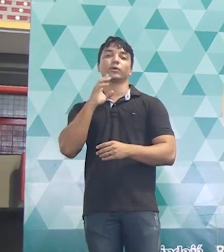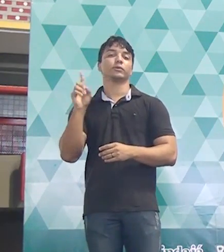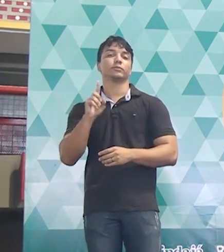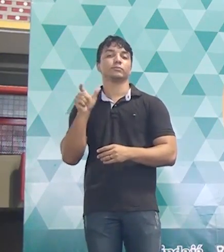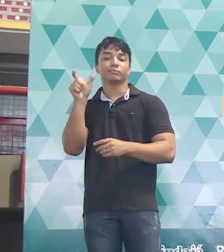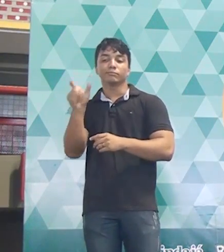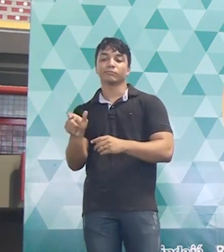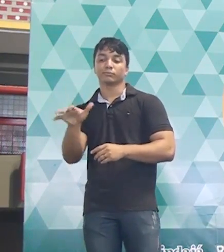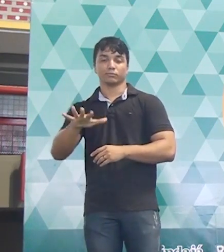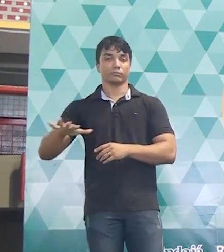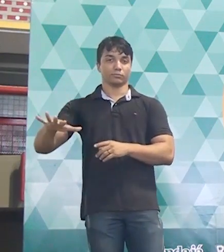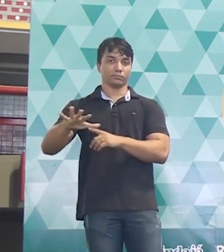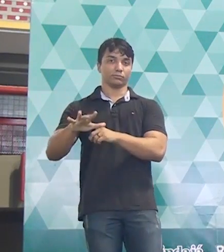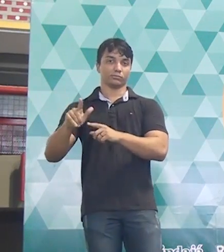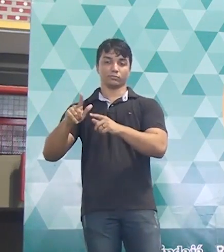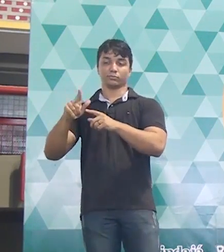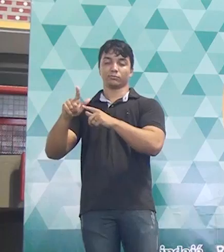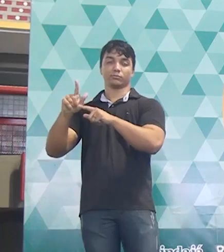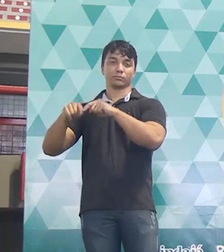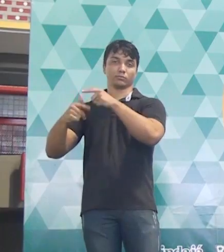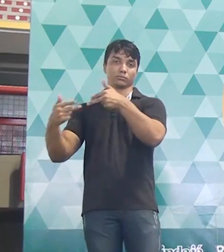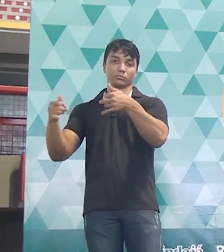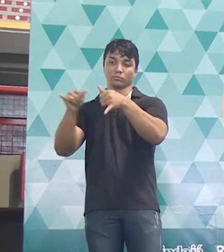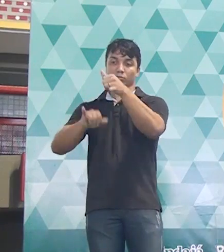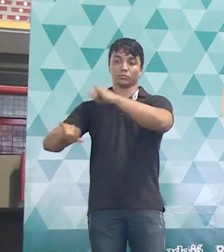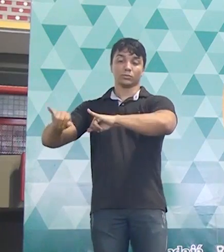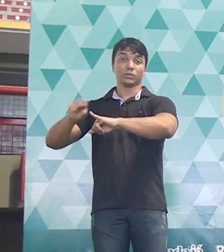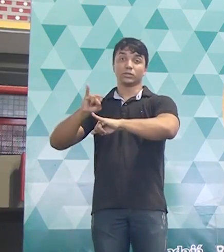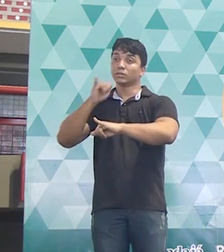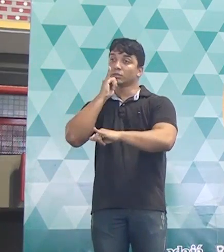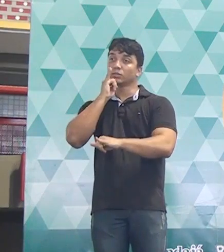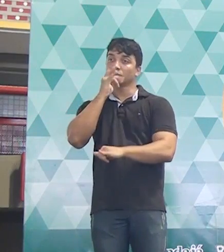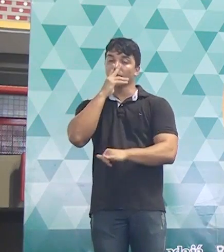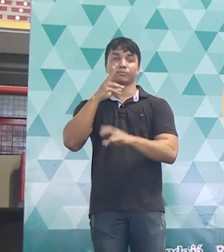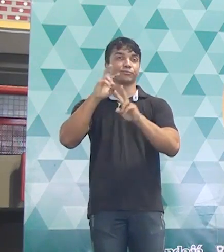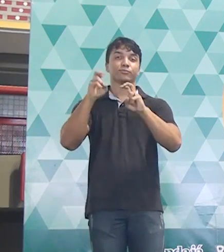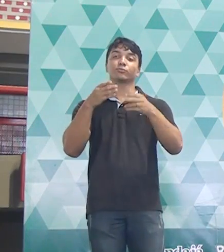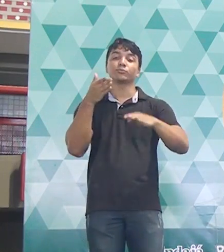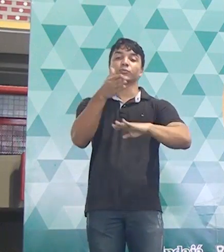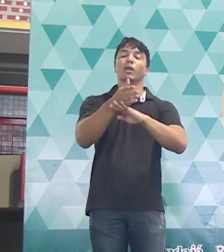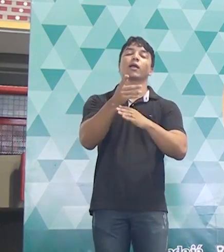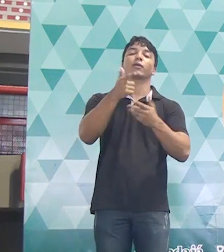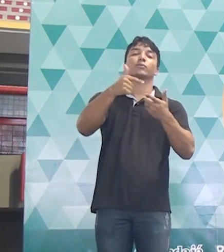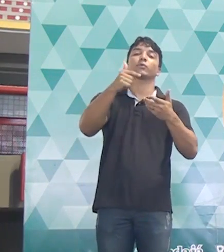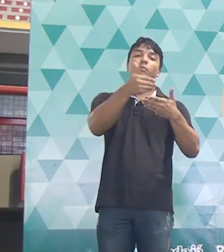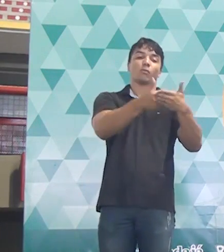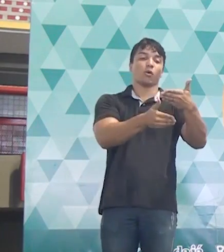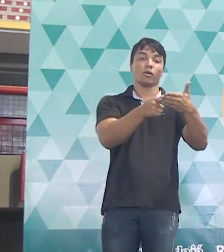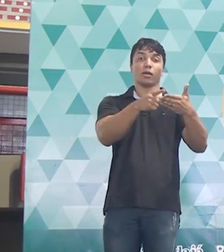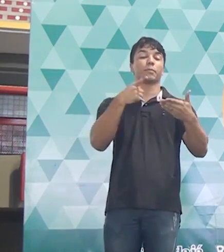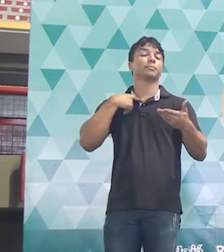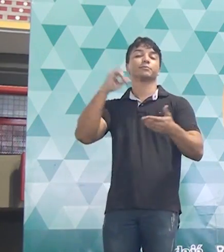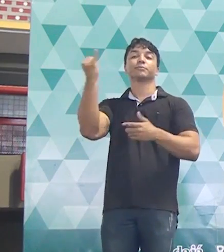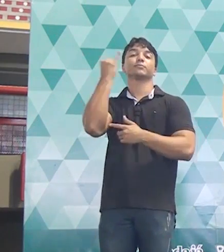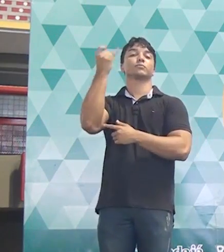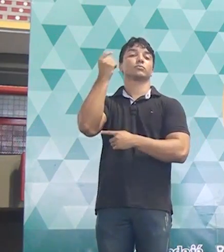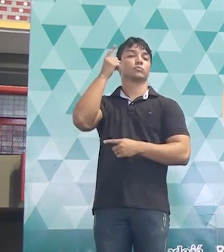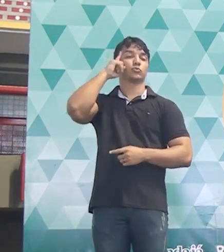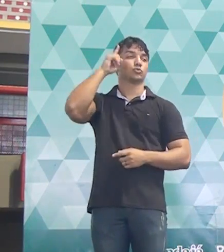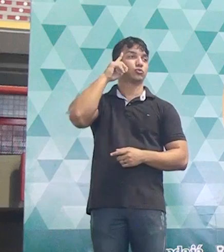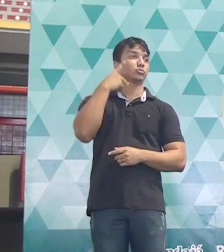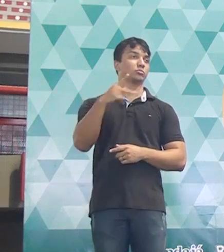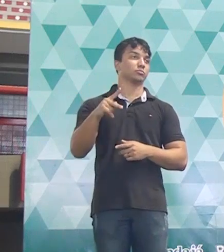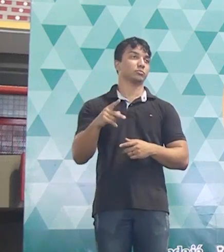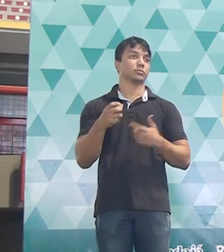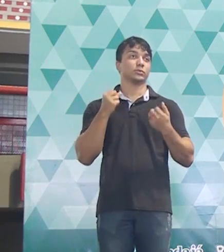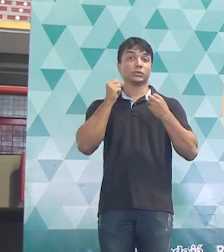químicas. Então, mesmo que esse assunto não servisse para o vestibular, ele é muito importante para o seu cotidiano, tá? Quanto mais